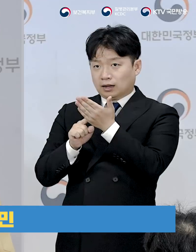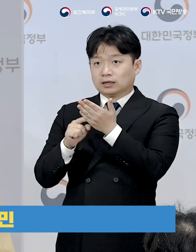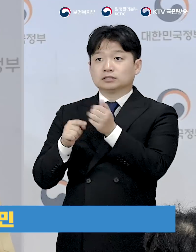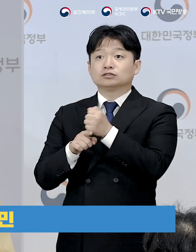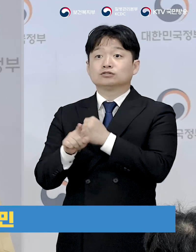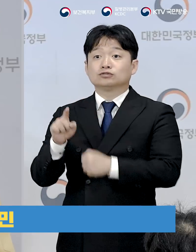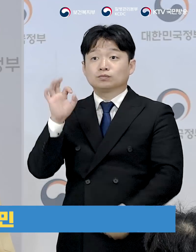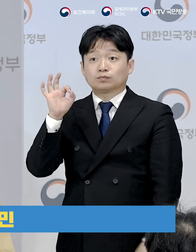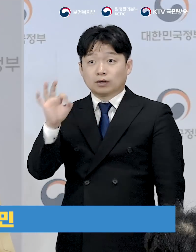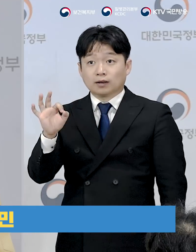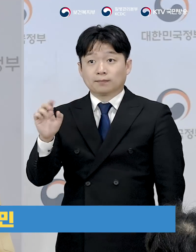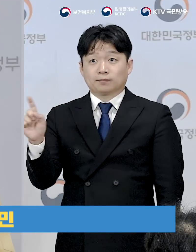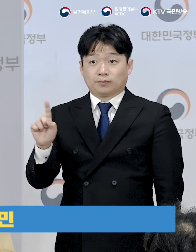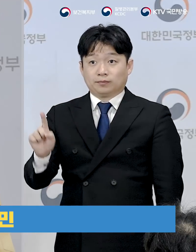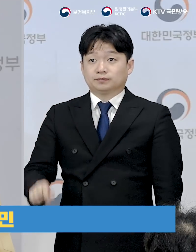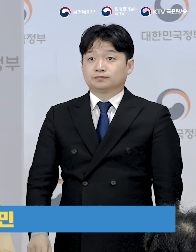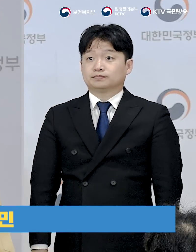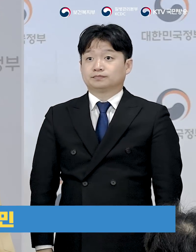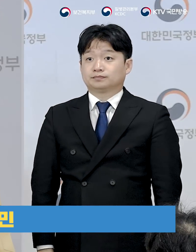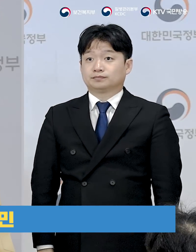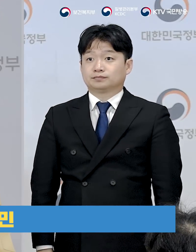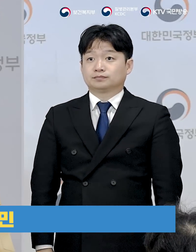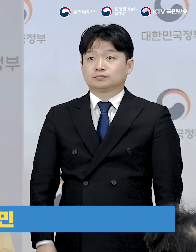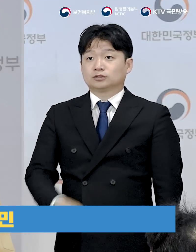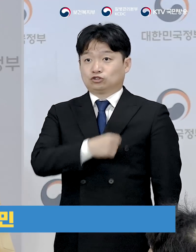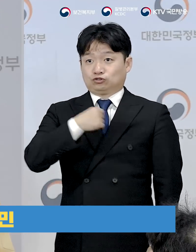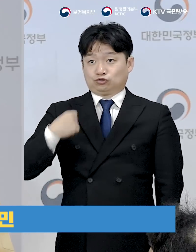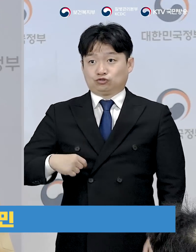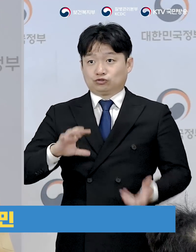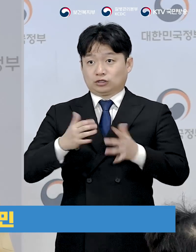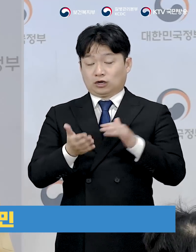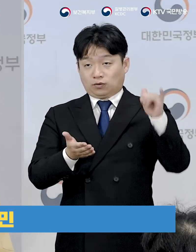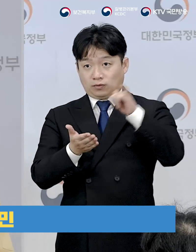환자들의 그 발생 원인을 감염 요인들을 보면은